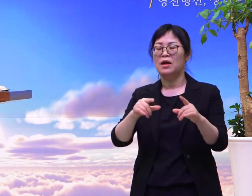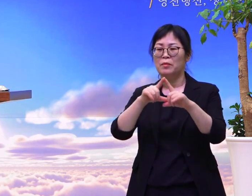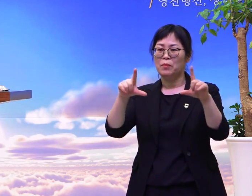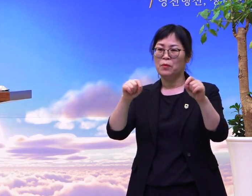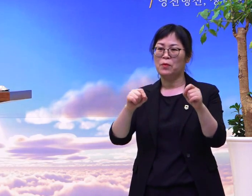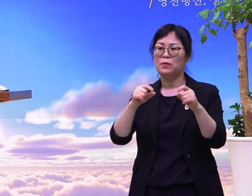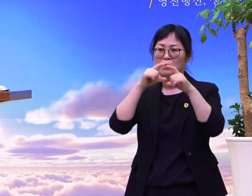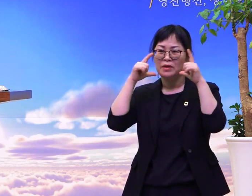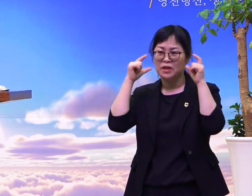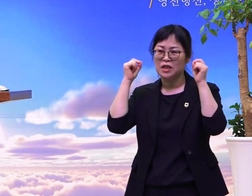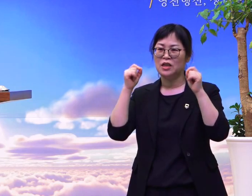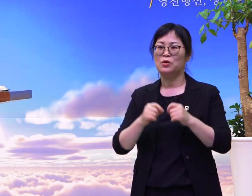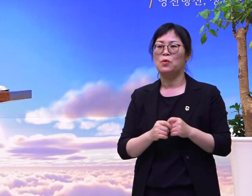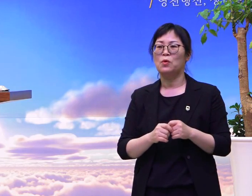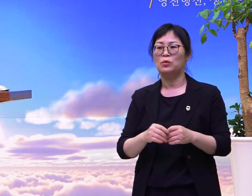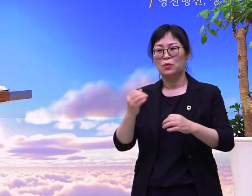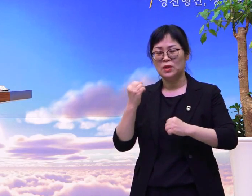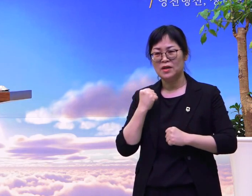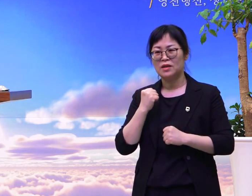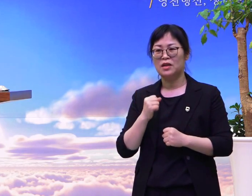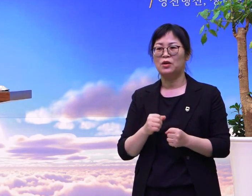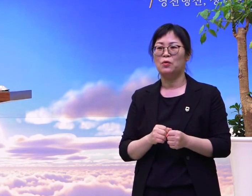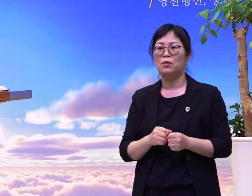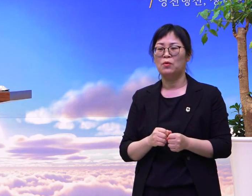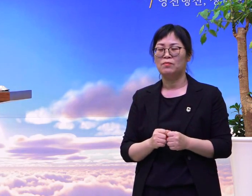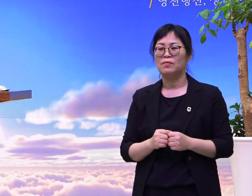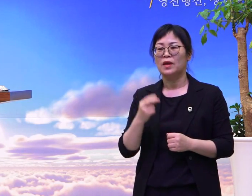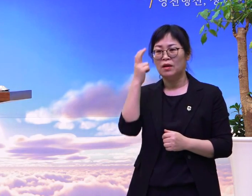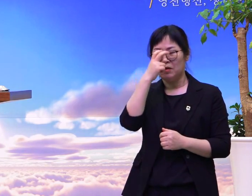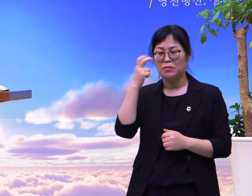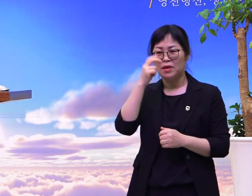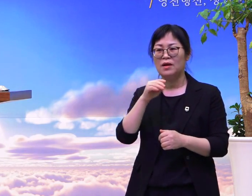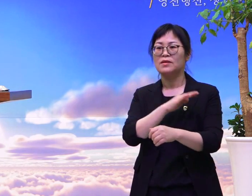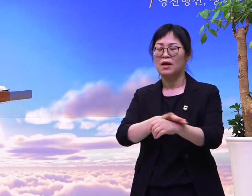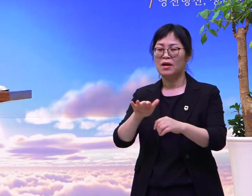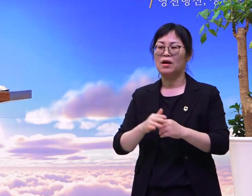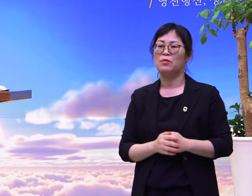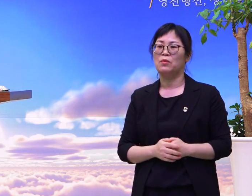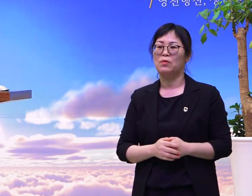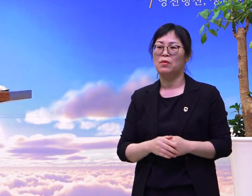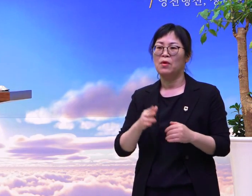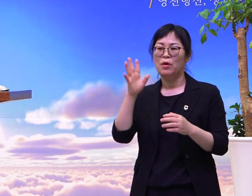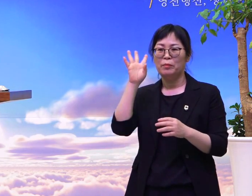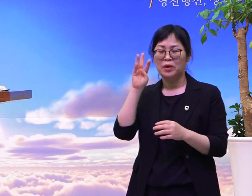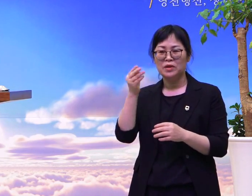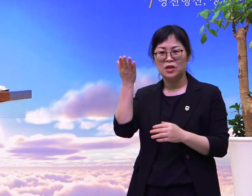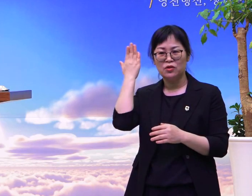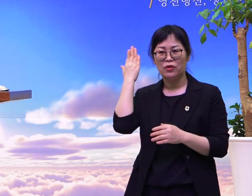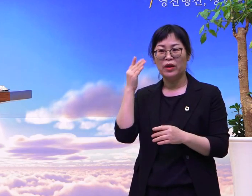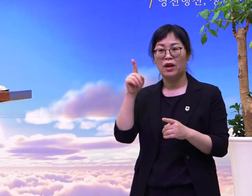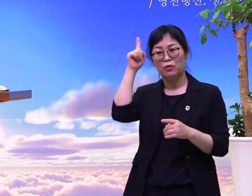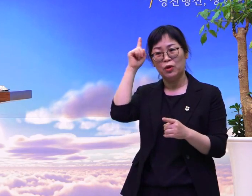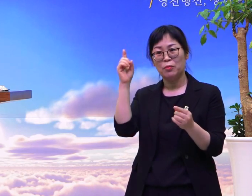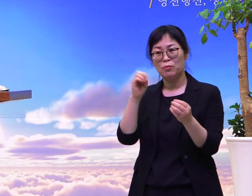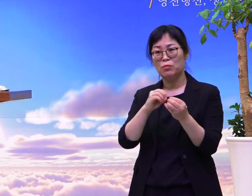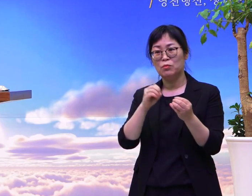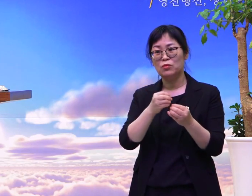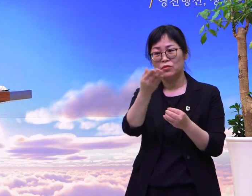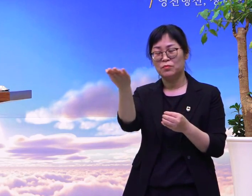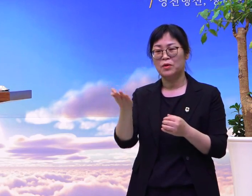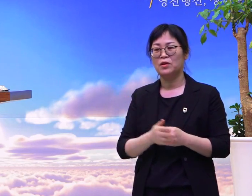거리도 두시고 마스크도 바르게 착용해야 합니다. 며칠 전에 여러분도 아마 문자를 받으셨을